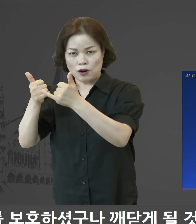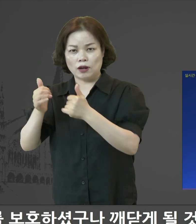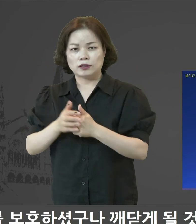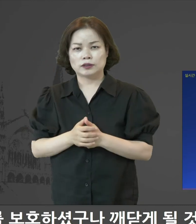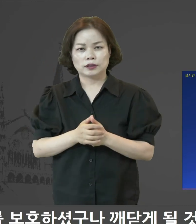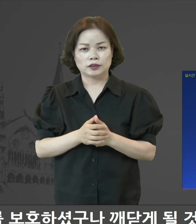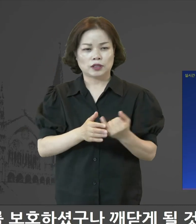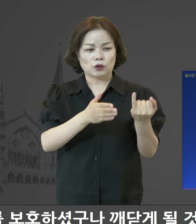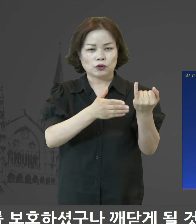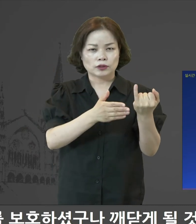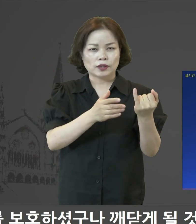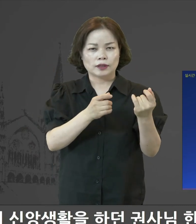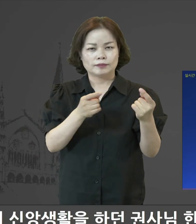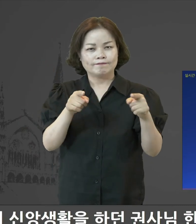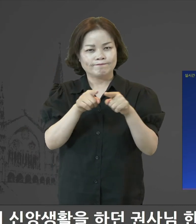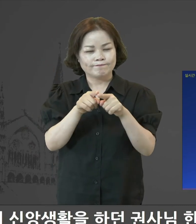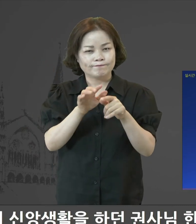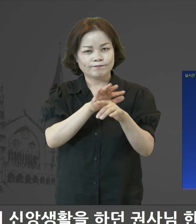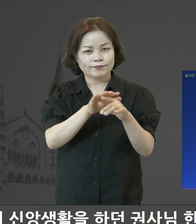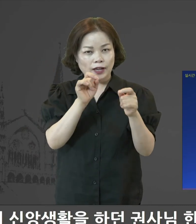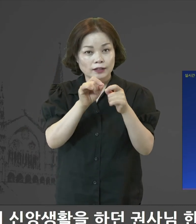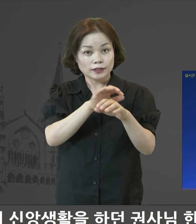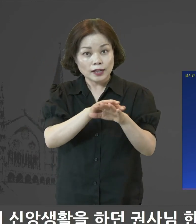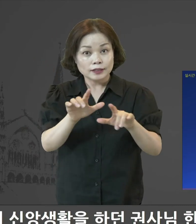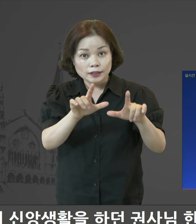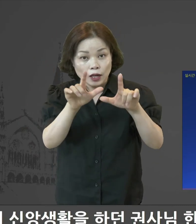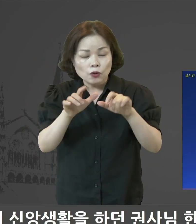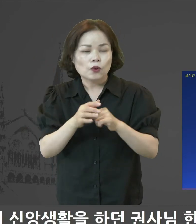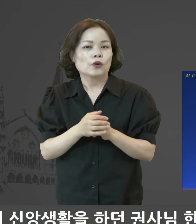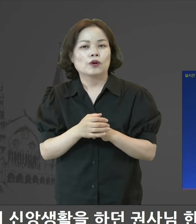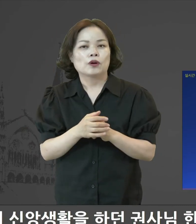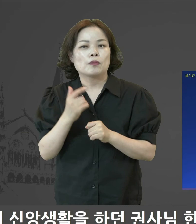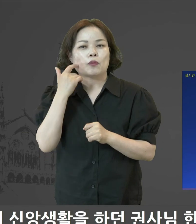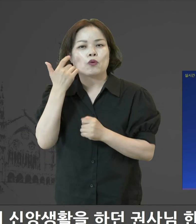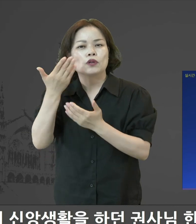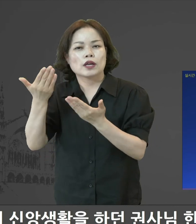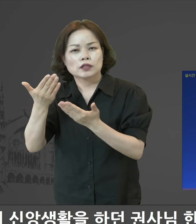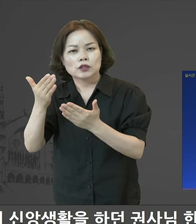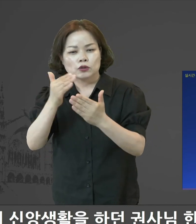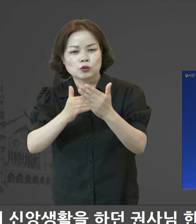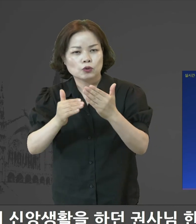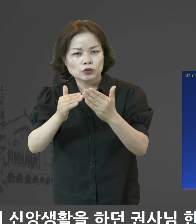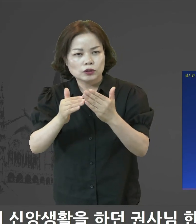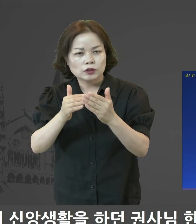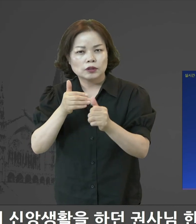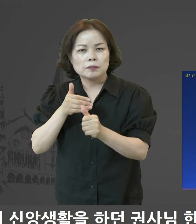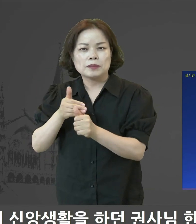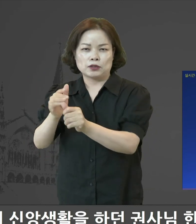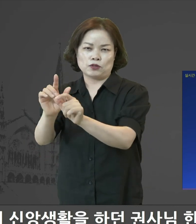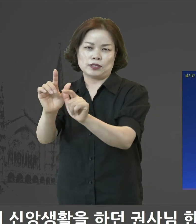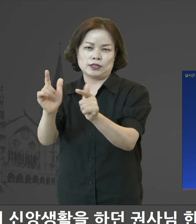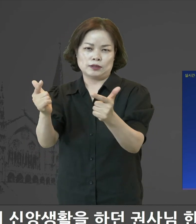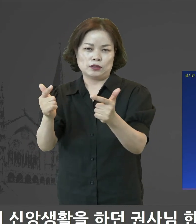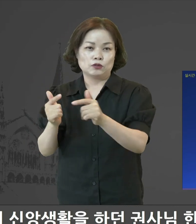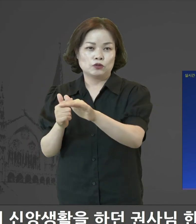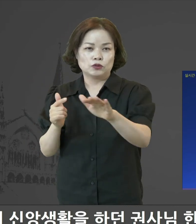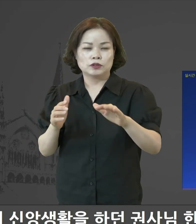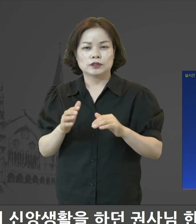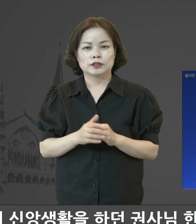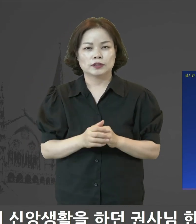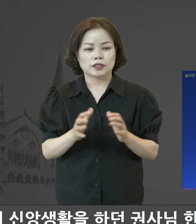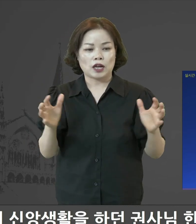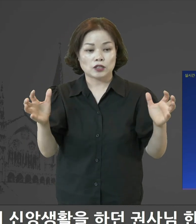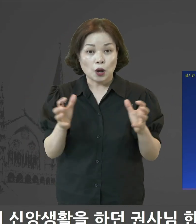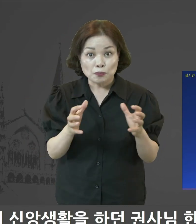권사님과도 가까이 지내고 이제 저도 목회하던 중에 교회에서 공식으로 파송하진 않았지만 우리로 말하면 협력